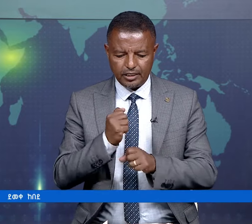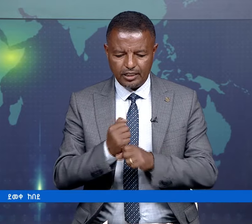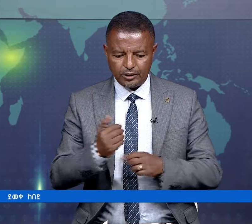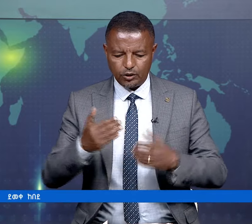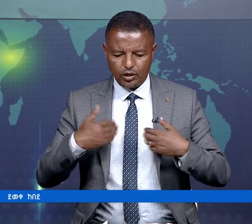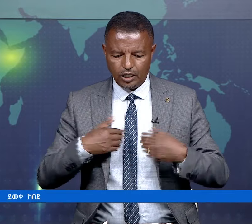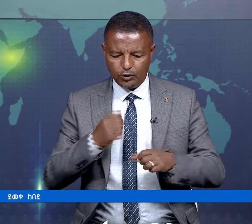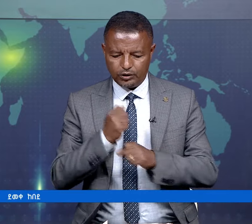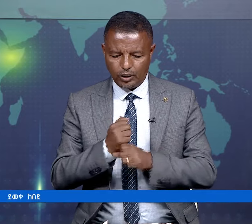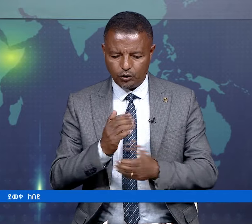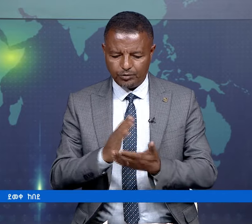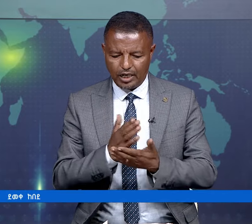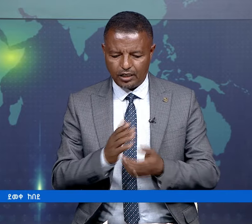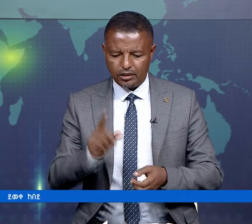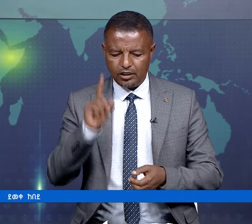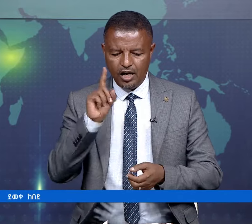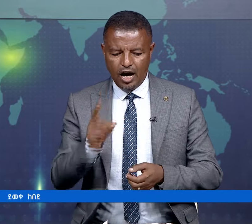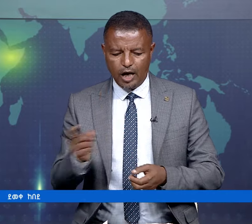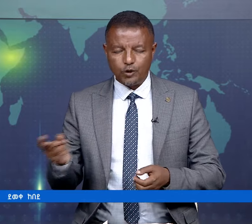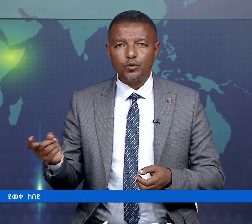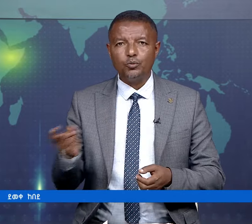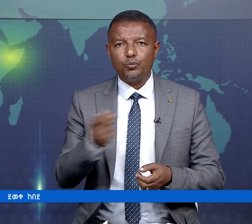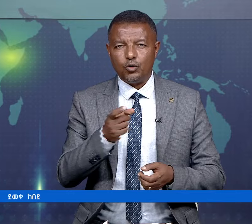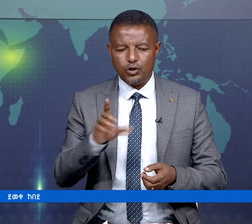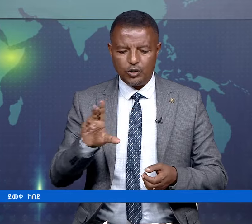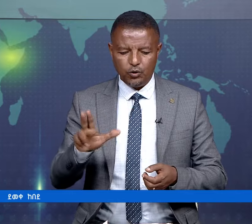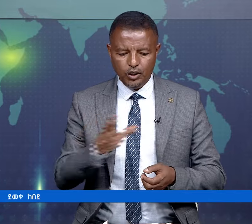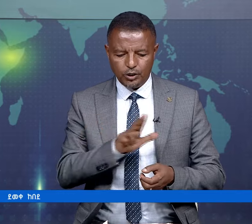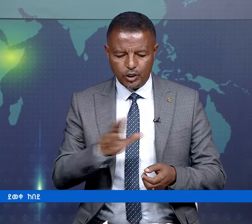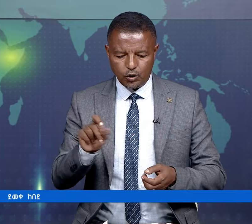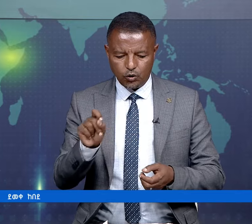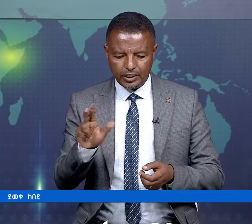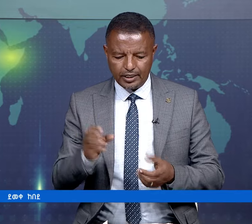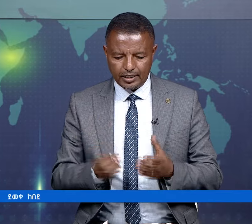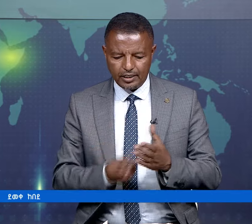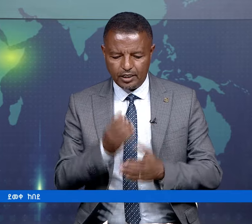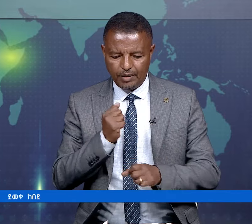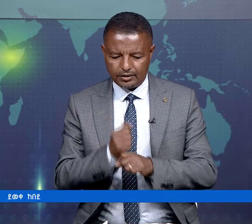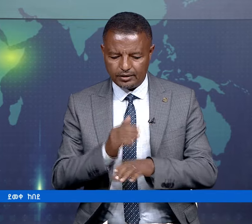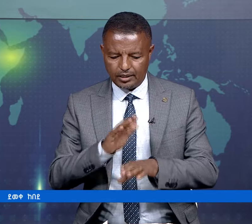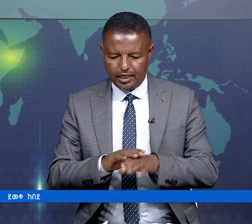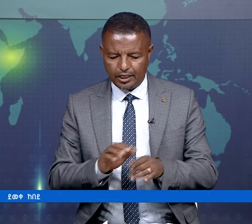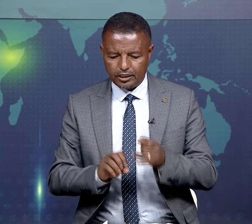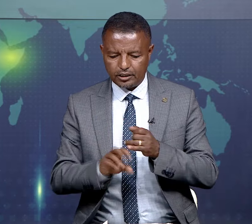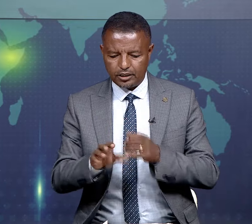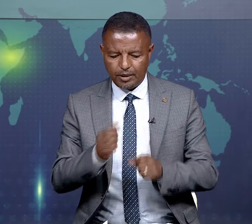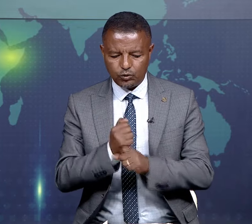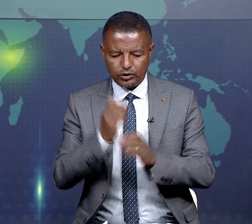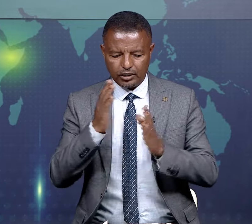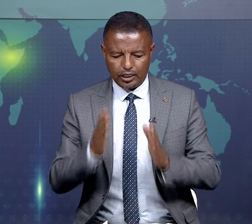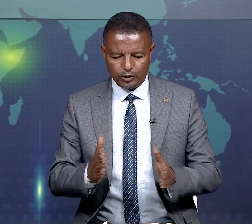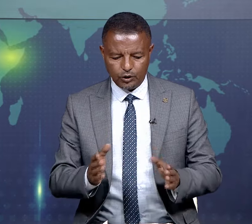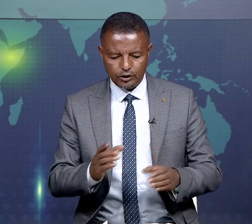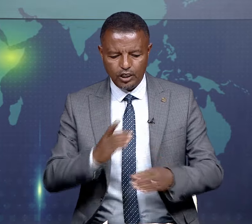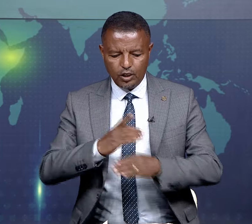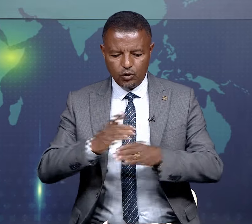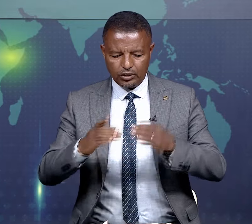እየሰራናቸው ካሉት ስራዎች መካከል አንዱ በሆነው የኮሪደር ልማት ስራ ላይ ከተሰማሩ ሰራተኞች፣